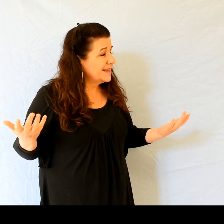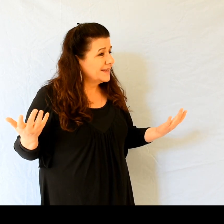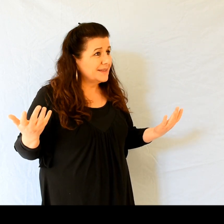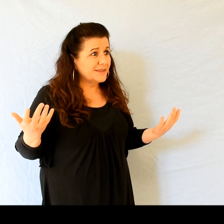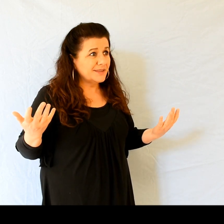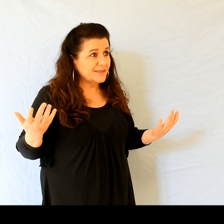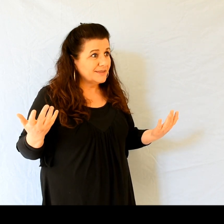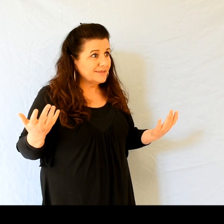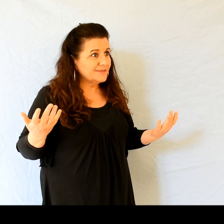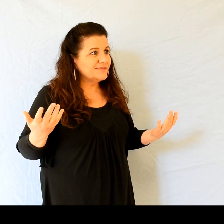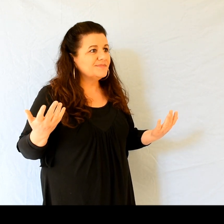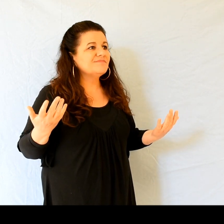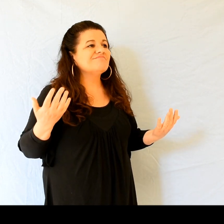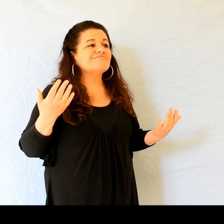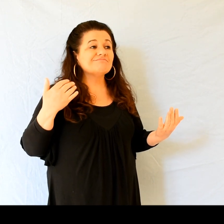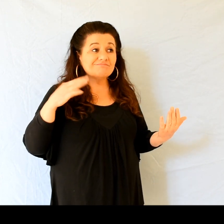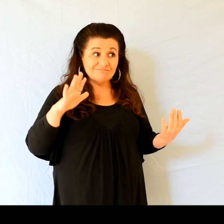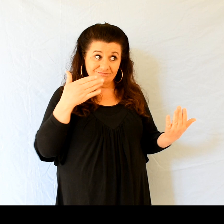Mais c'est pour que les Écritures s'accomplissent. »